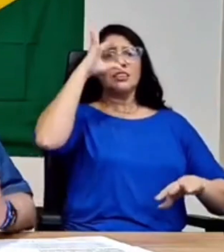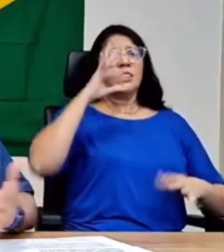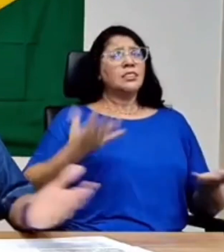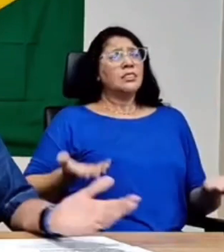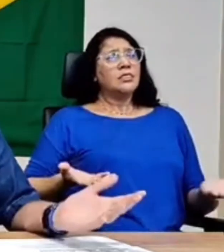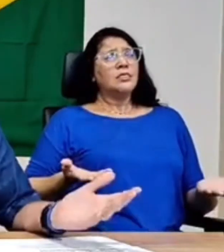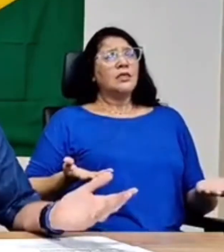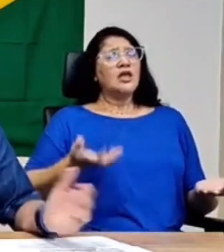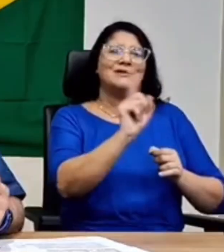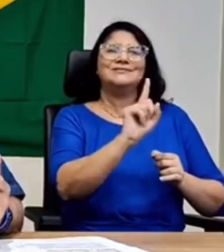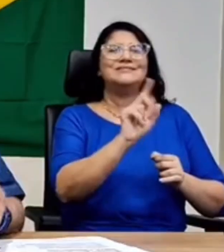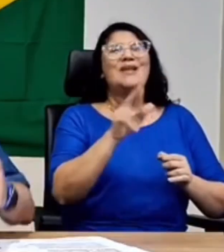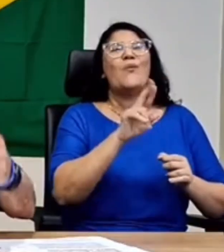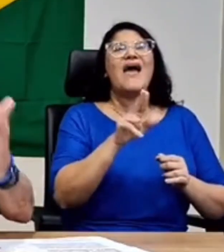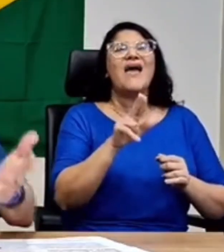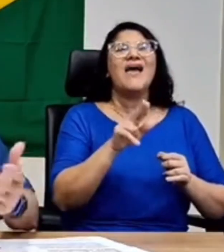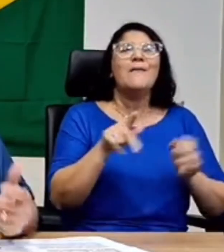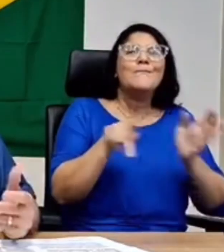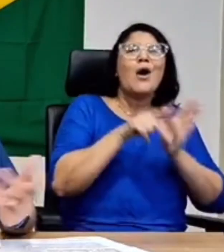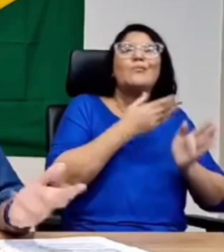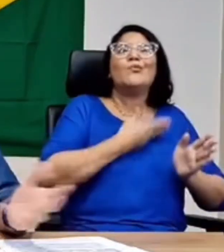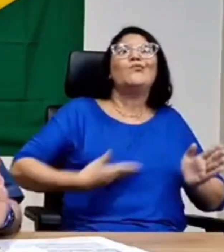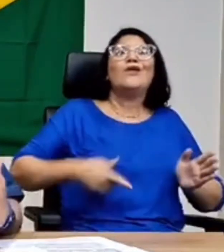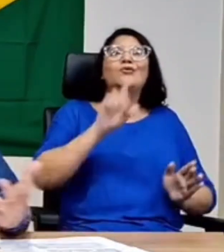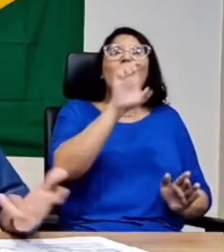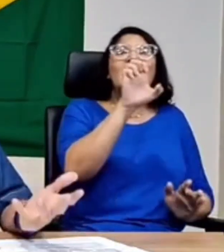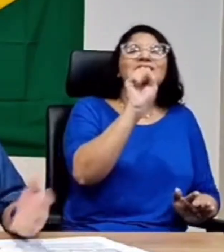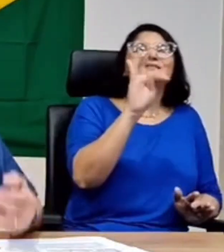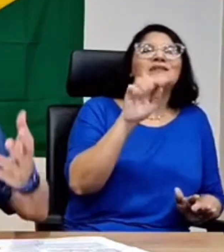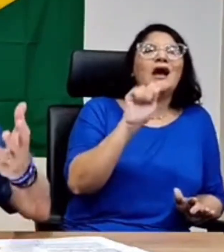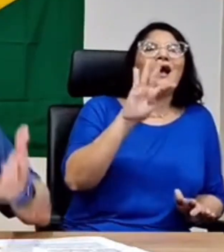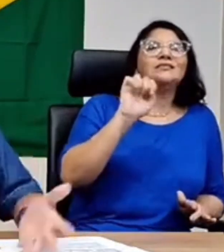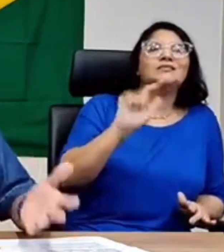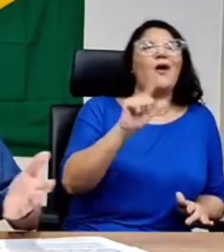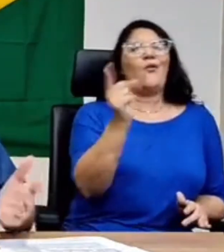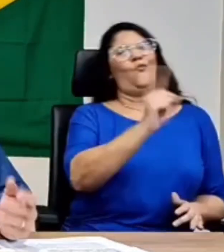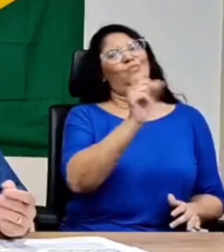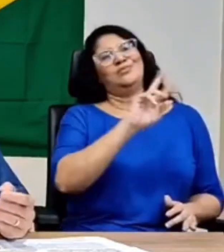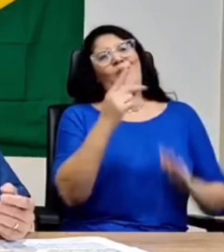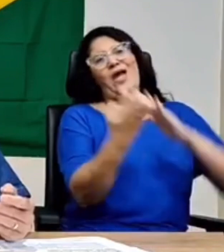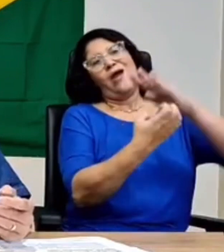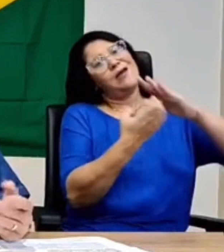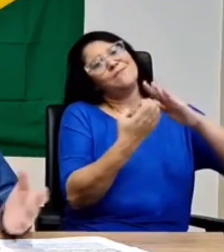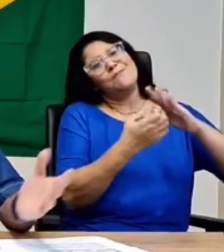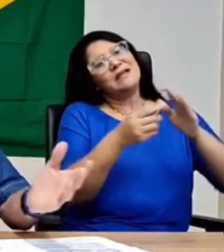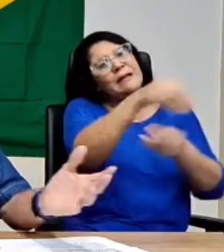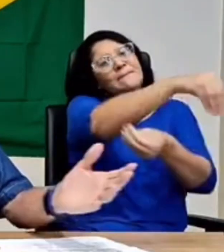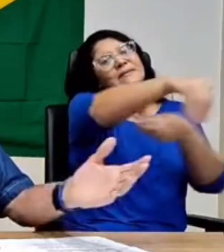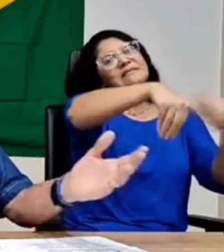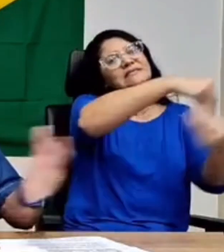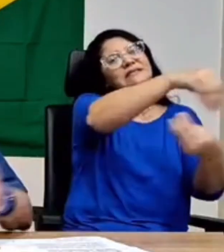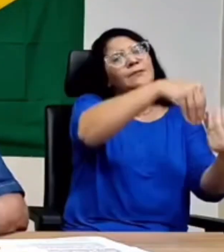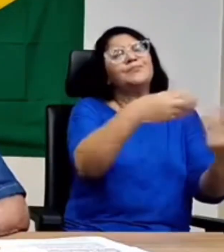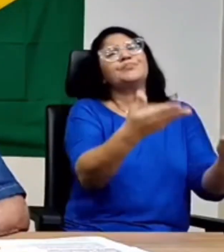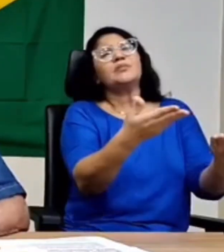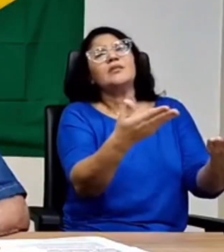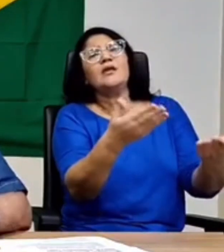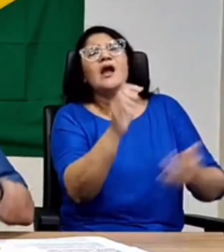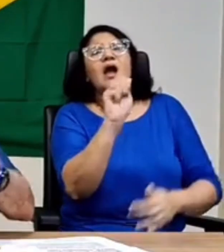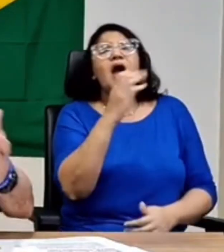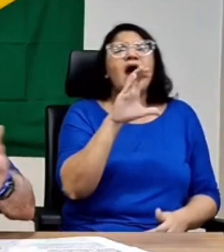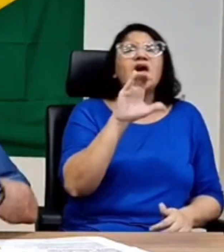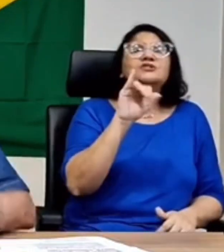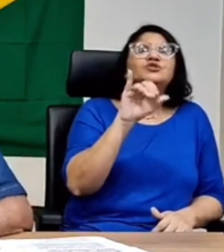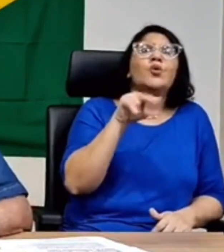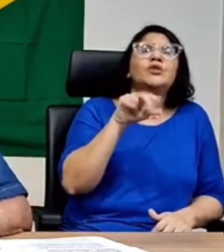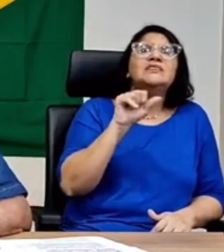de olho no lucro. Eu sei que deve satisfação a acionista, sei disso. Agora, que acionistas são esses?